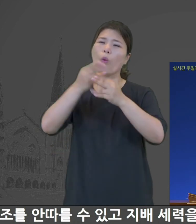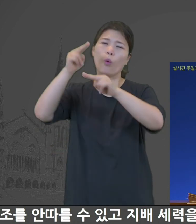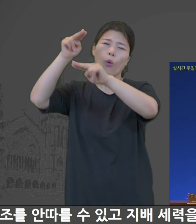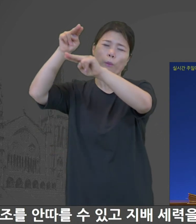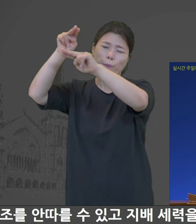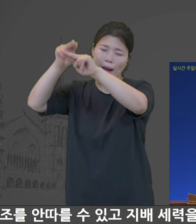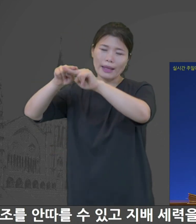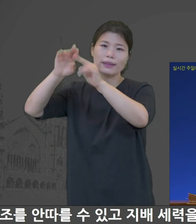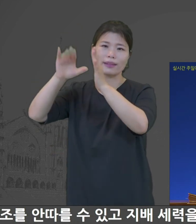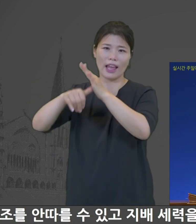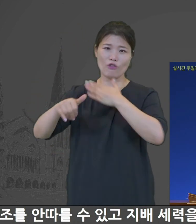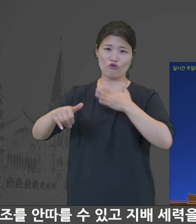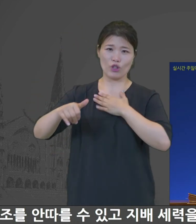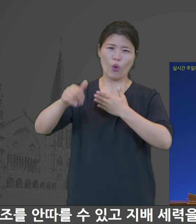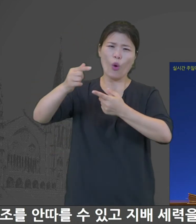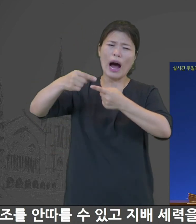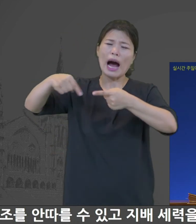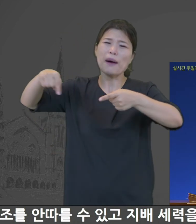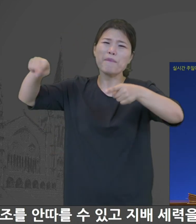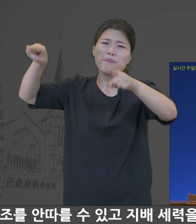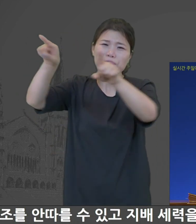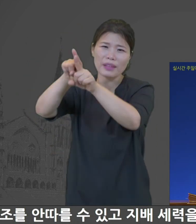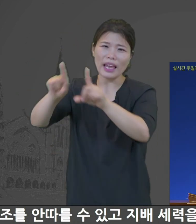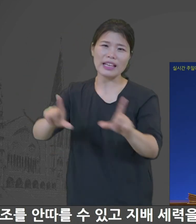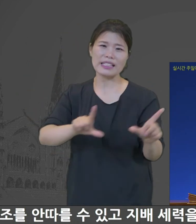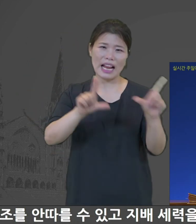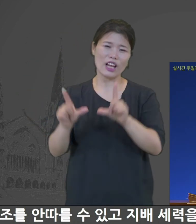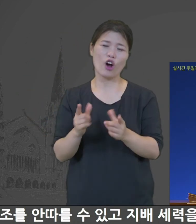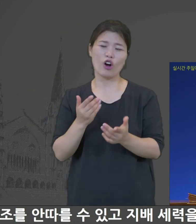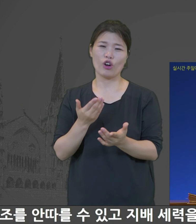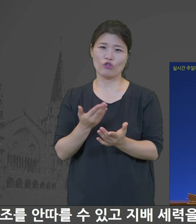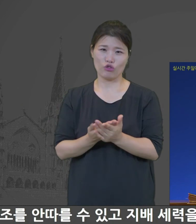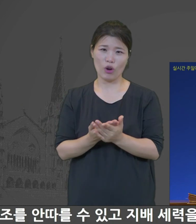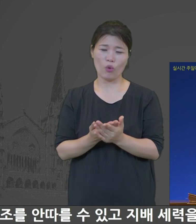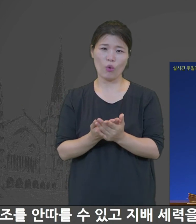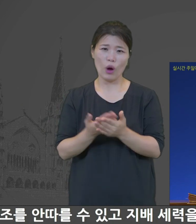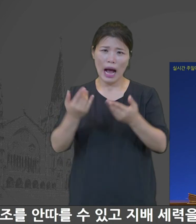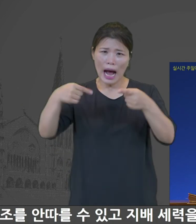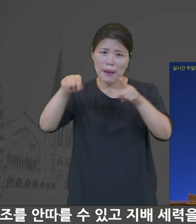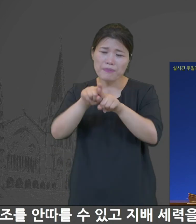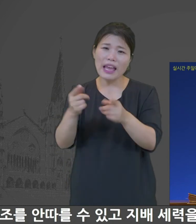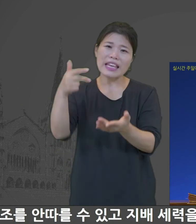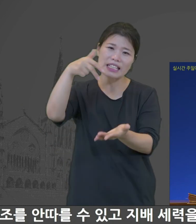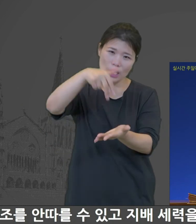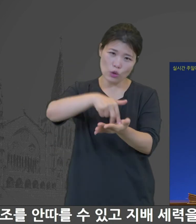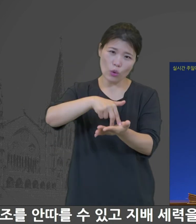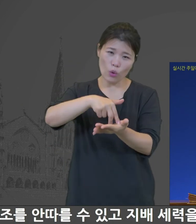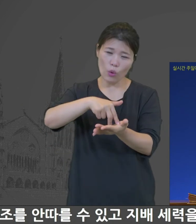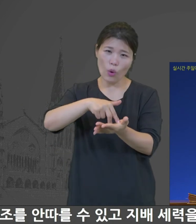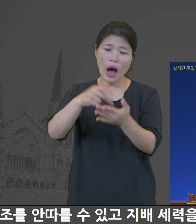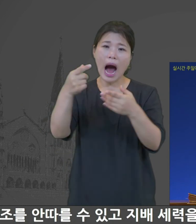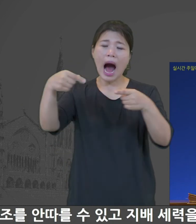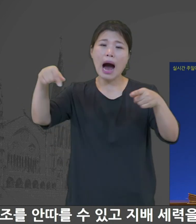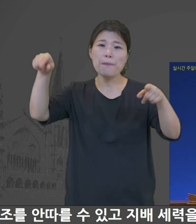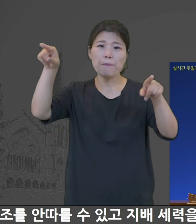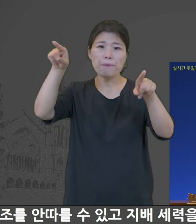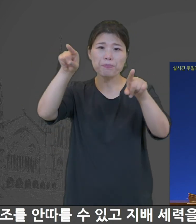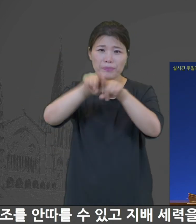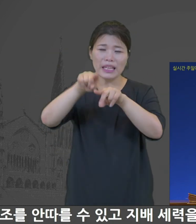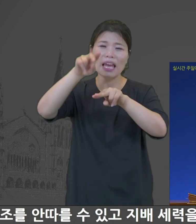붙여서 그와 함께 살리셨고 그와 함께 일으키셨고 그와 함께